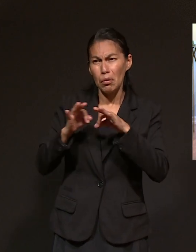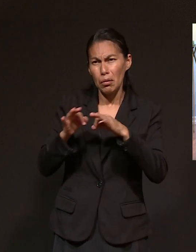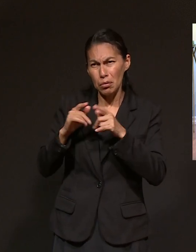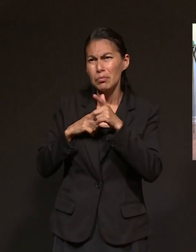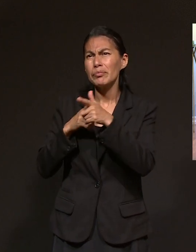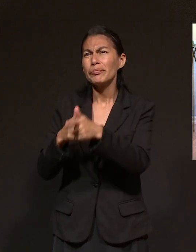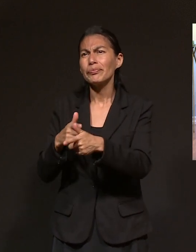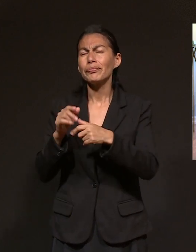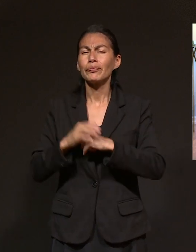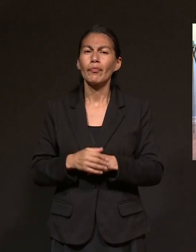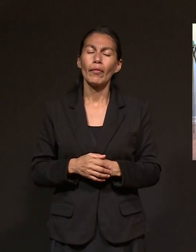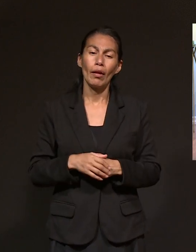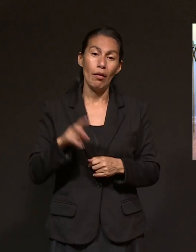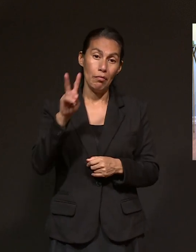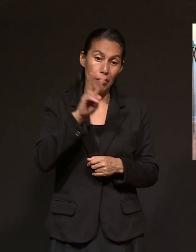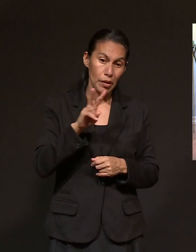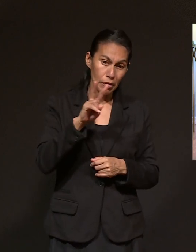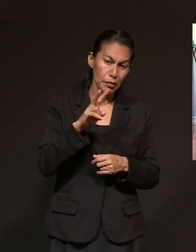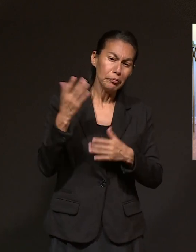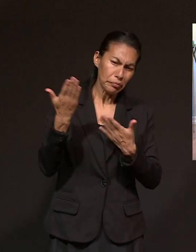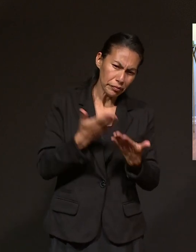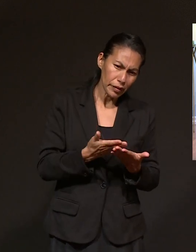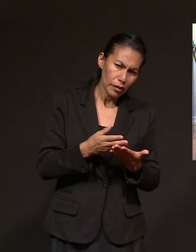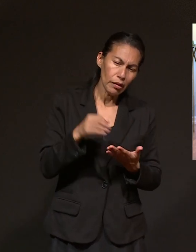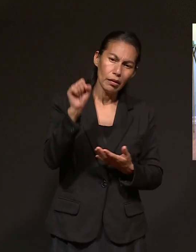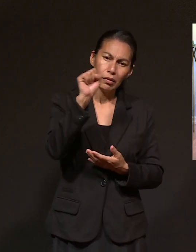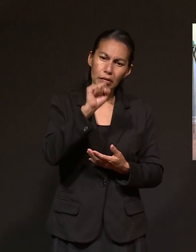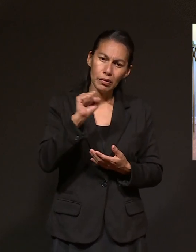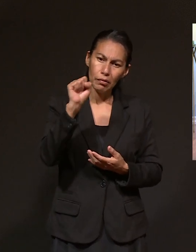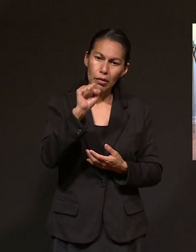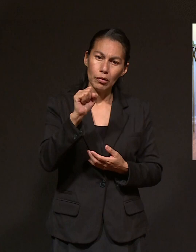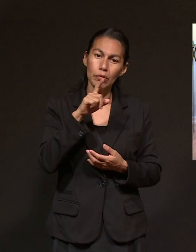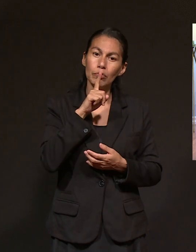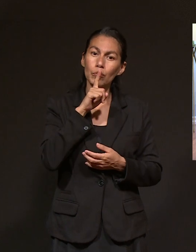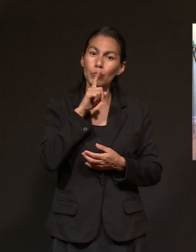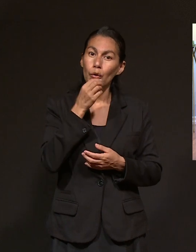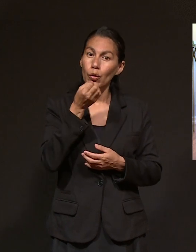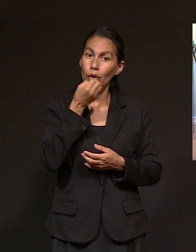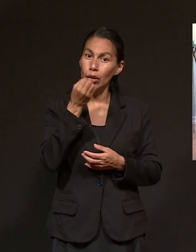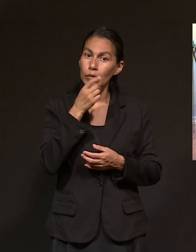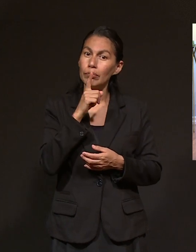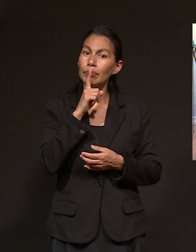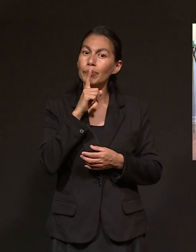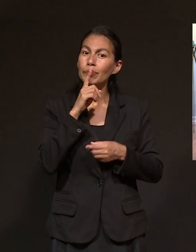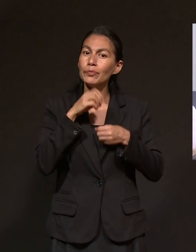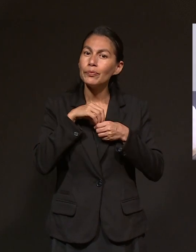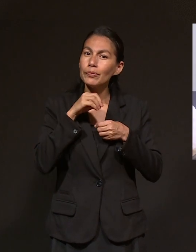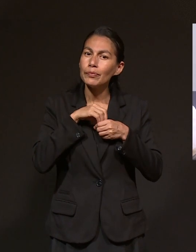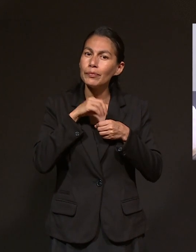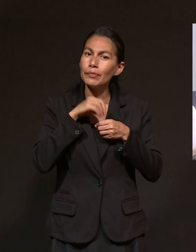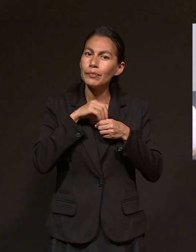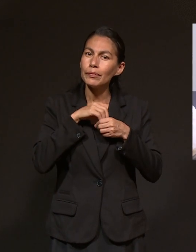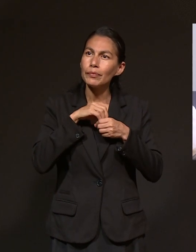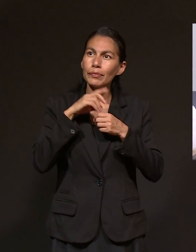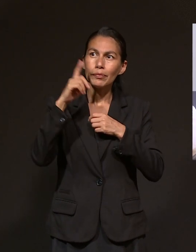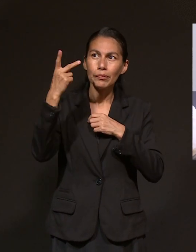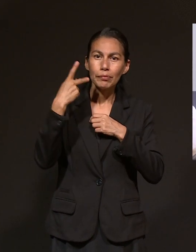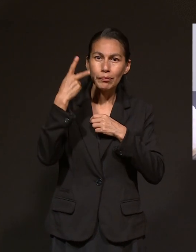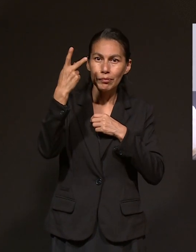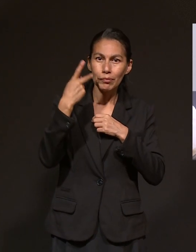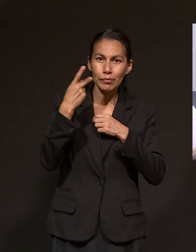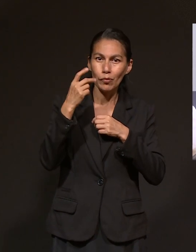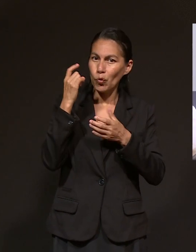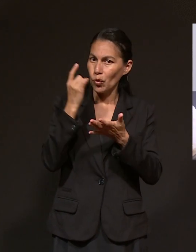para ti. Yo llegué un viernes, fuimos el sábado a la iglesia, no le conté a nadie de esto.